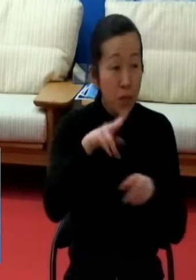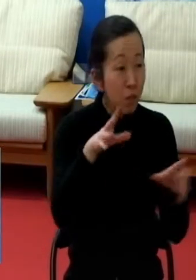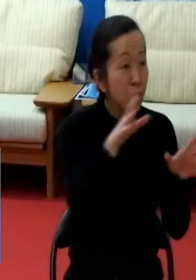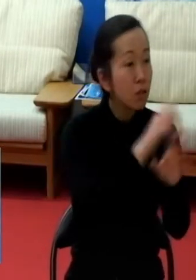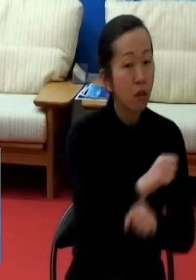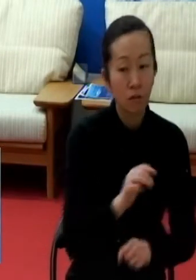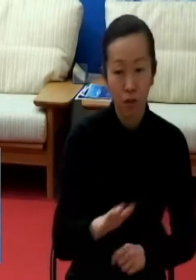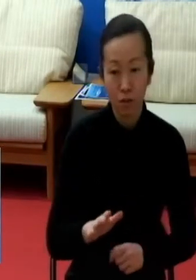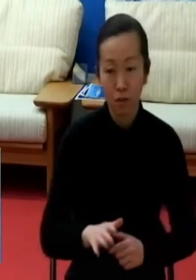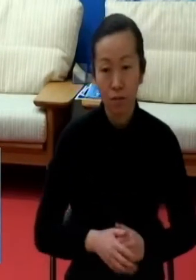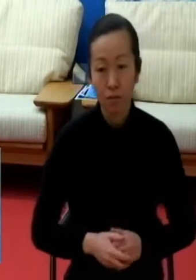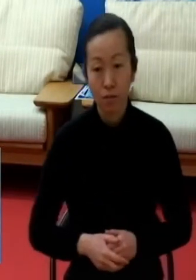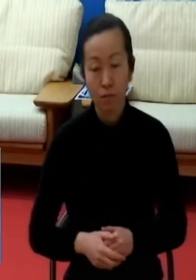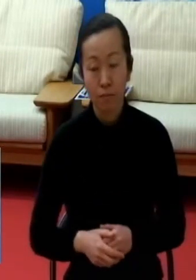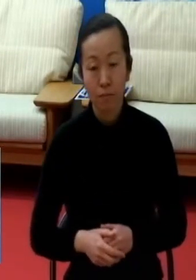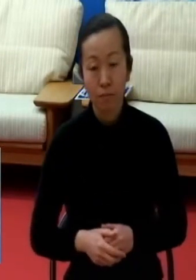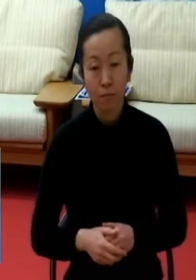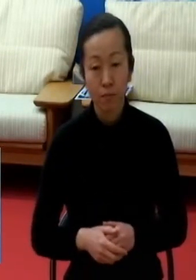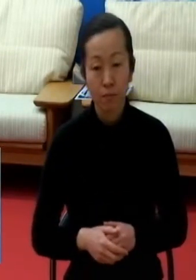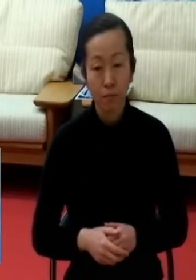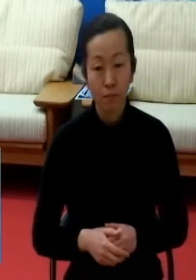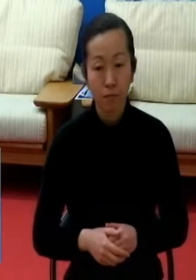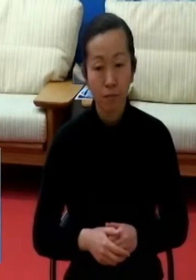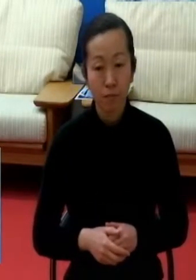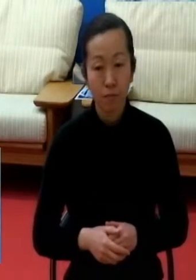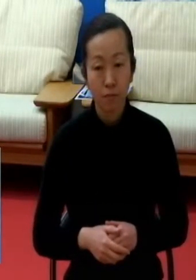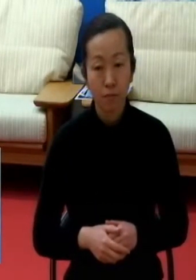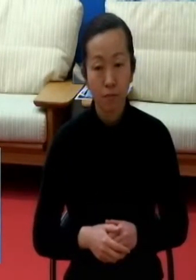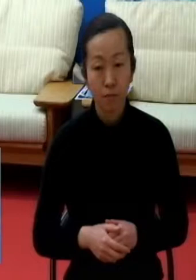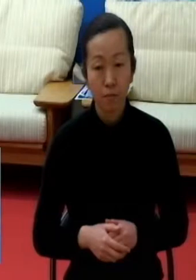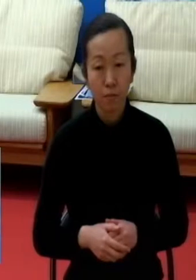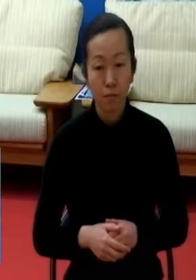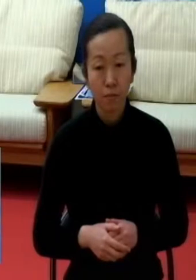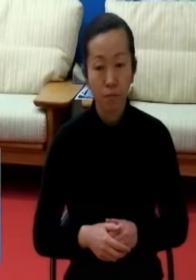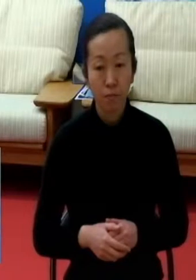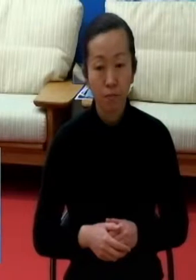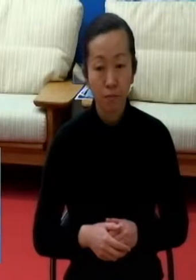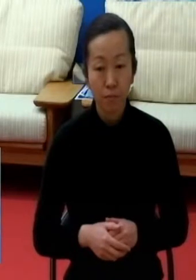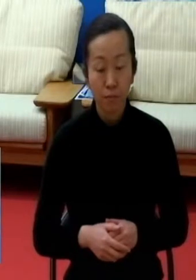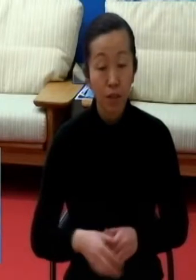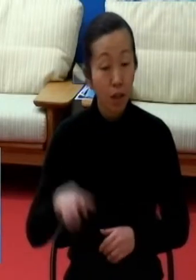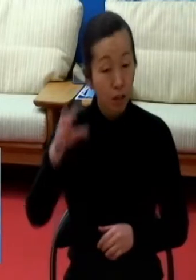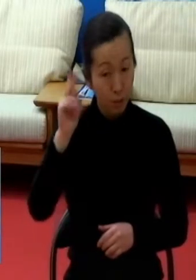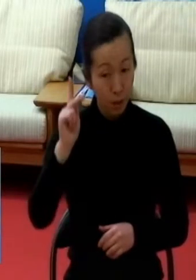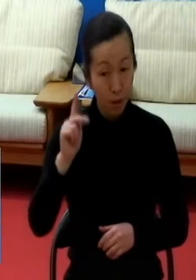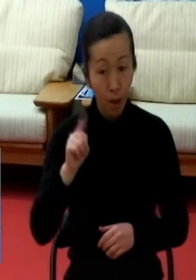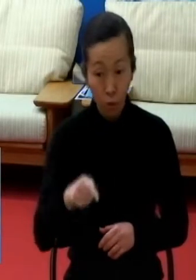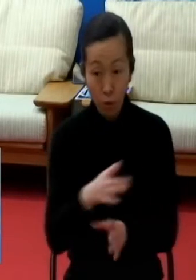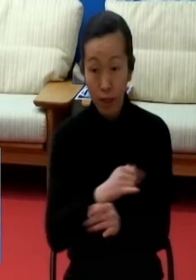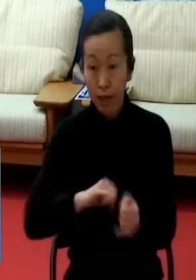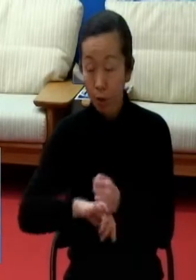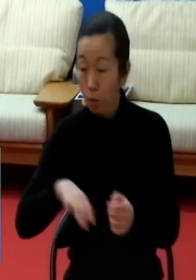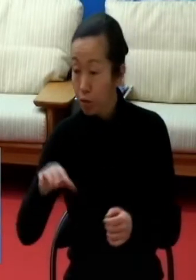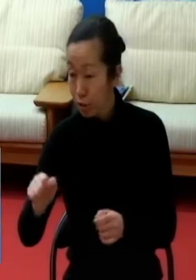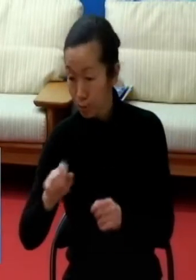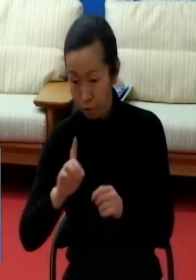です。 하나님은 이 언약을 붙잡을 때 하루를 천년같이 나에게 역사하신다. 神様がこの契約をつかむとき、一